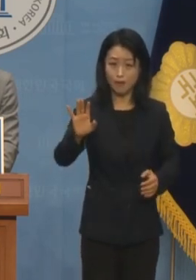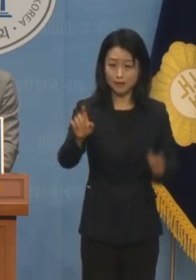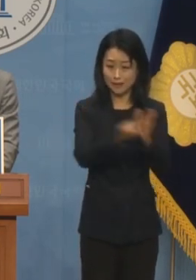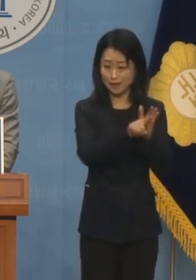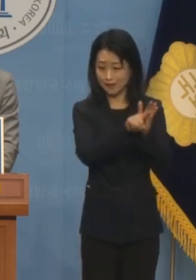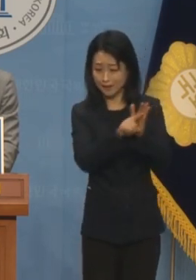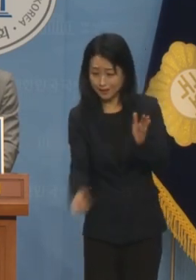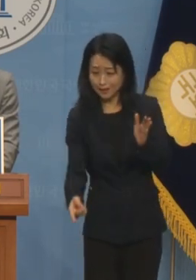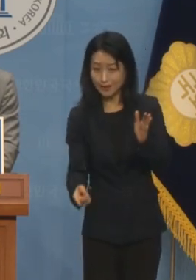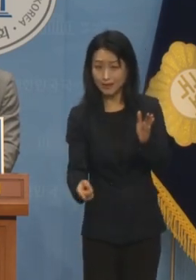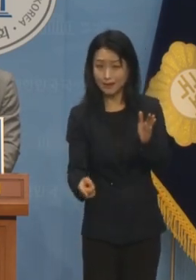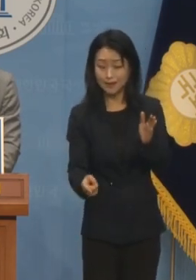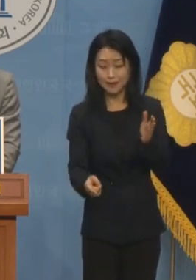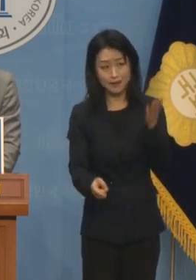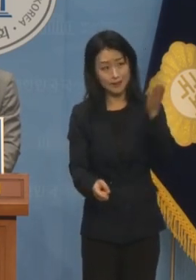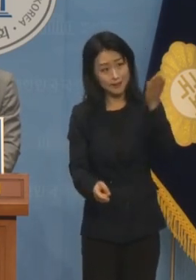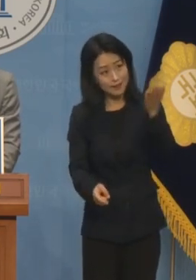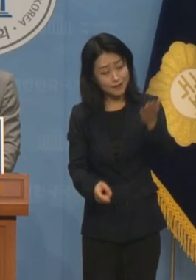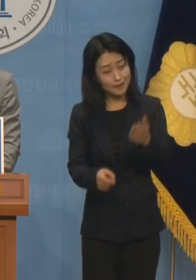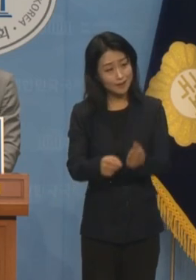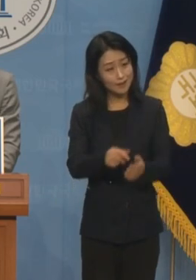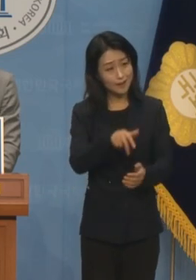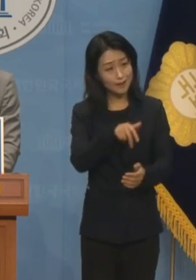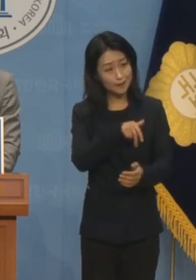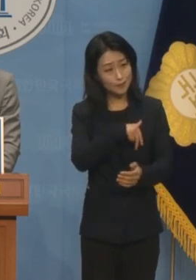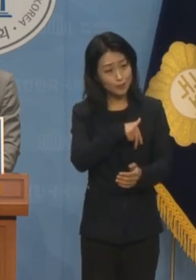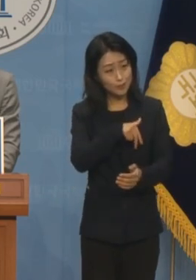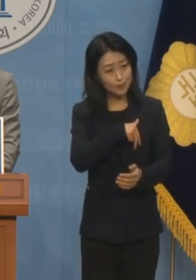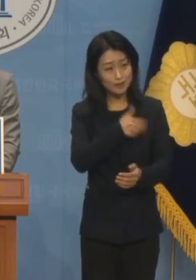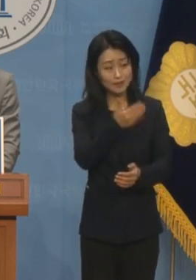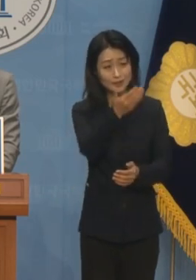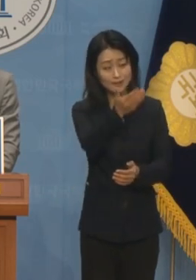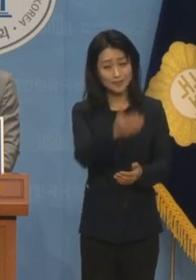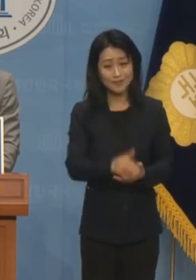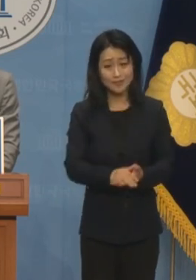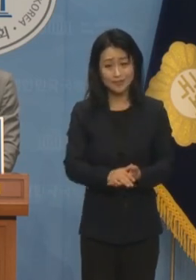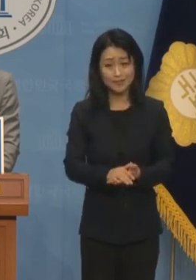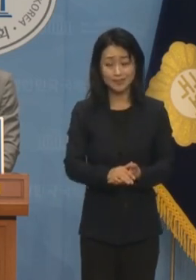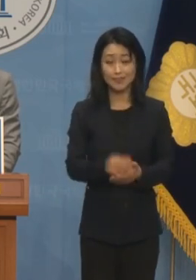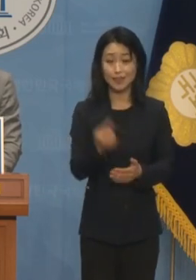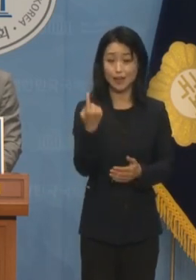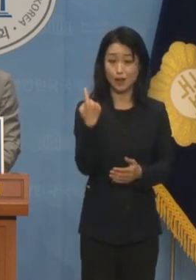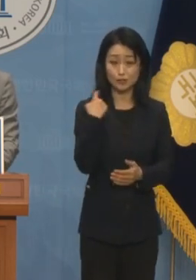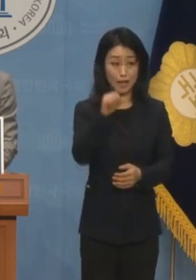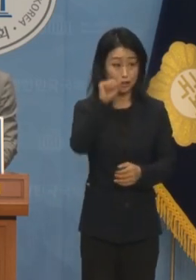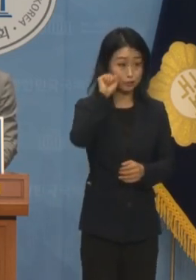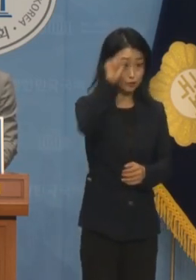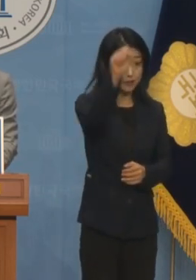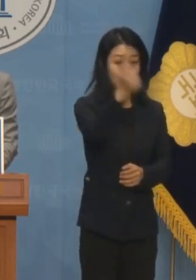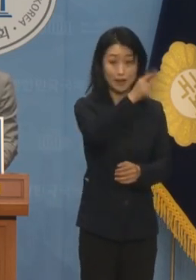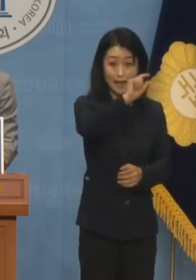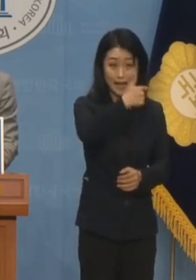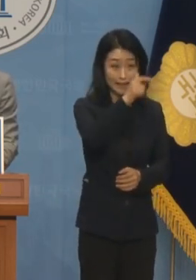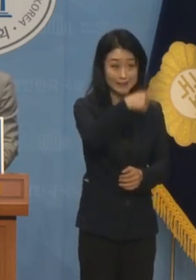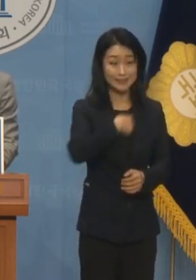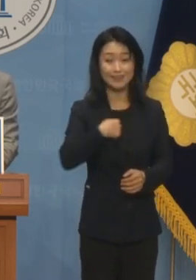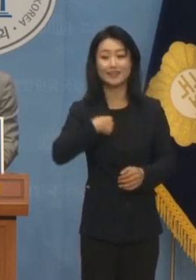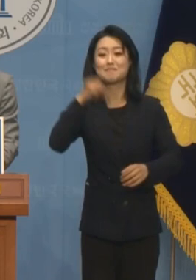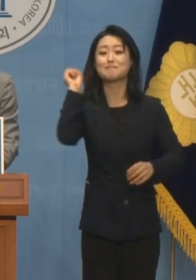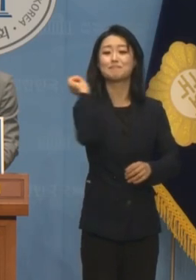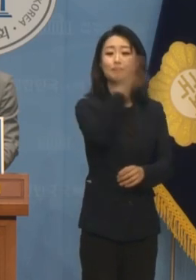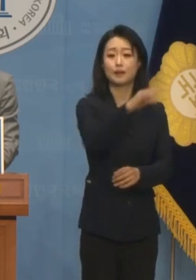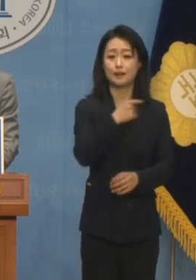상실한 정치인이 설 자리는 없다는 말씀을 어제 출사표를 던지신 한동훈